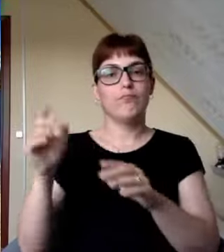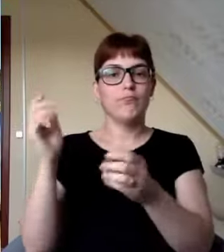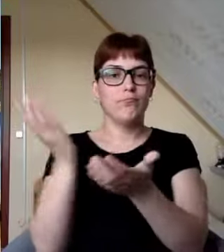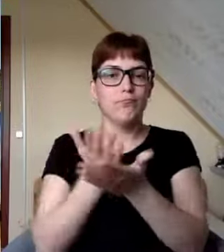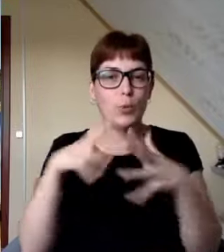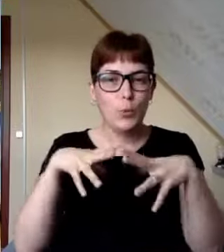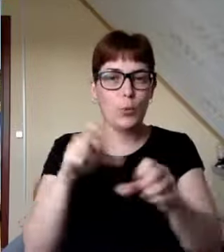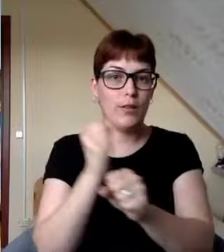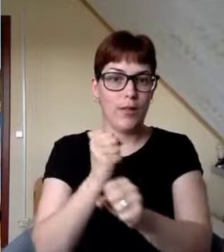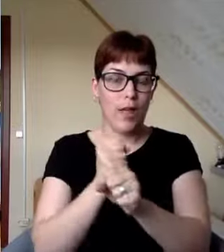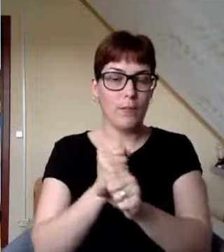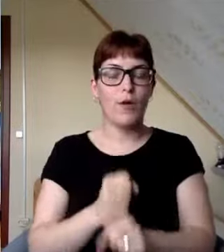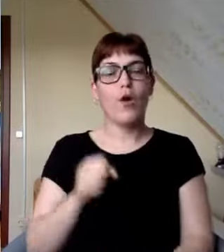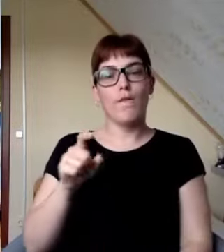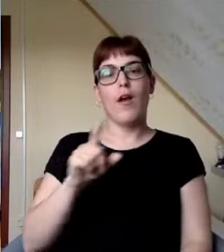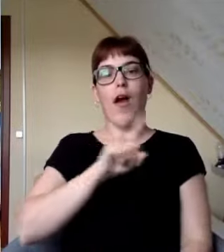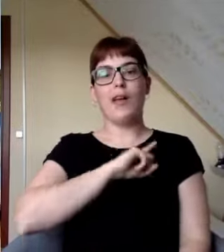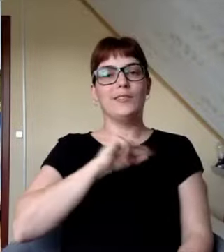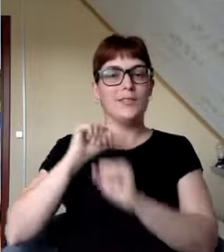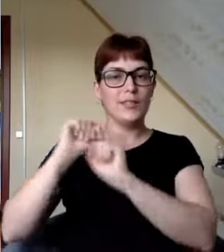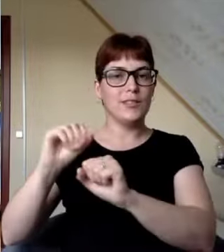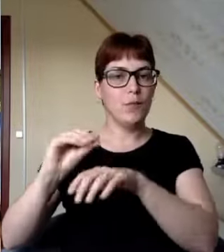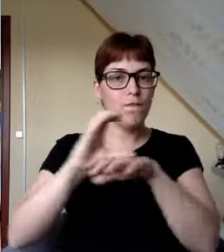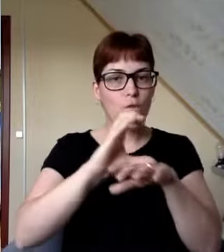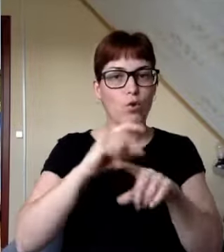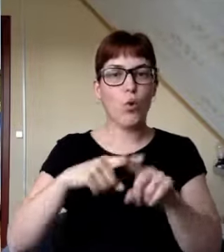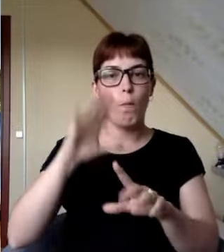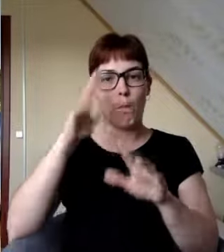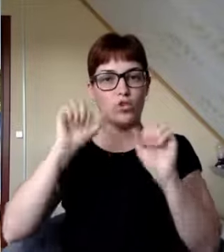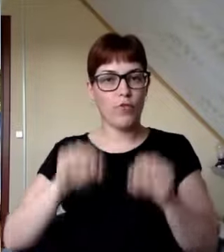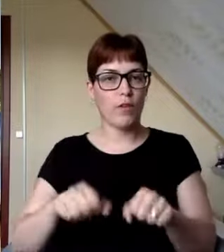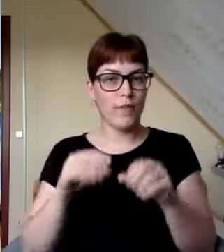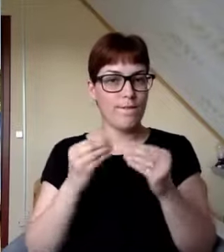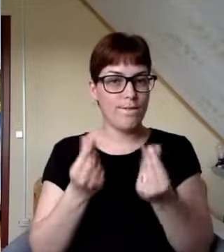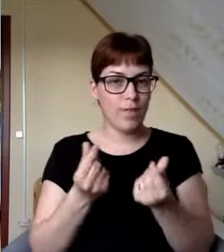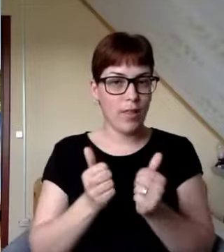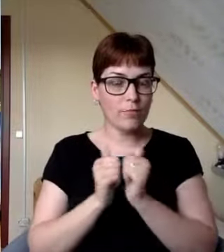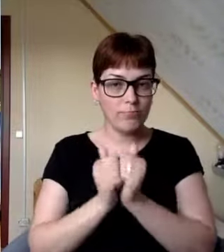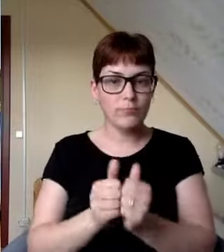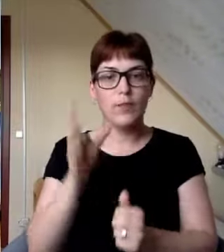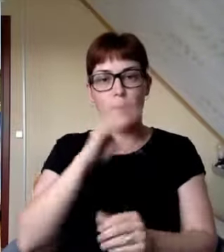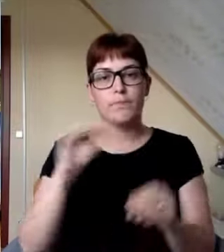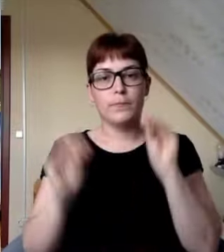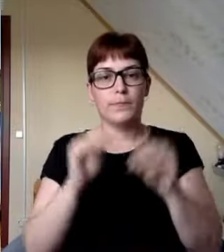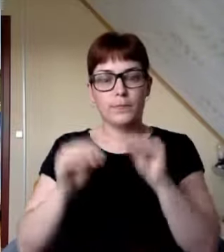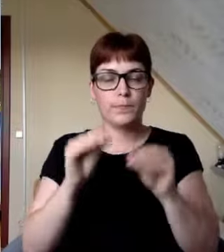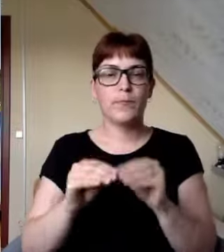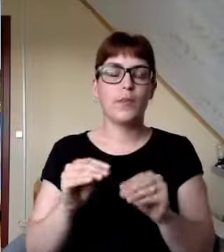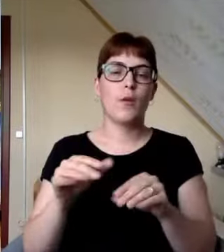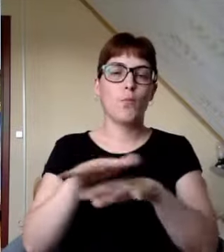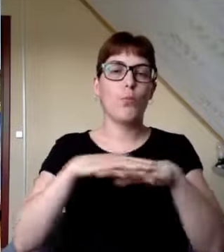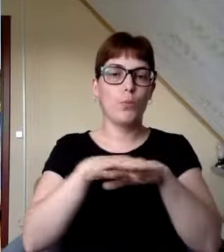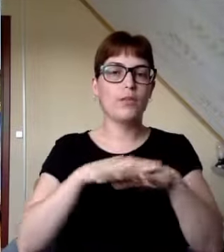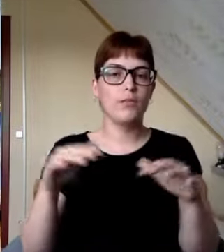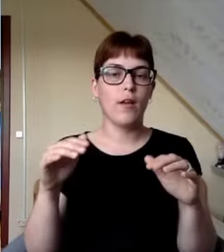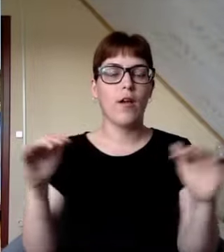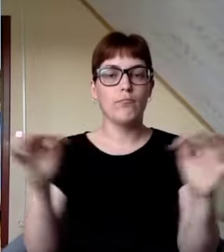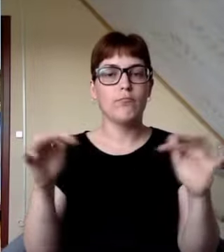līdzfinansējumu, pašvaldības finansējumu ir tapus publiskās piekļūsts vieta Lizdolas ezera.